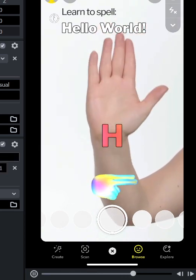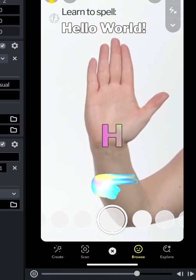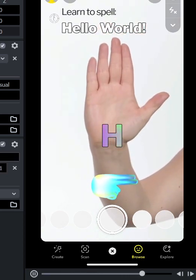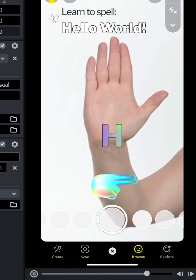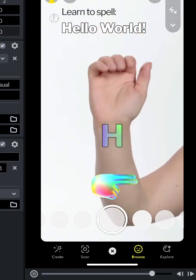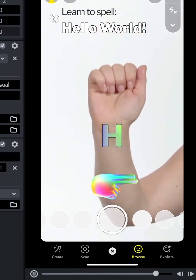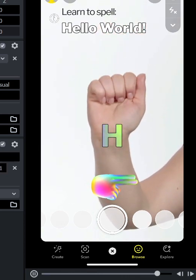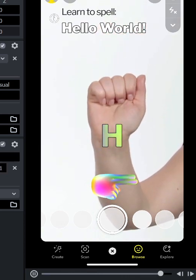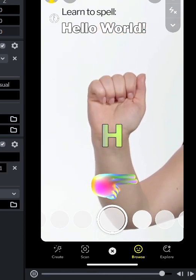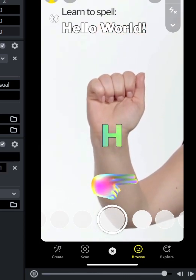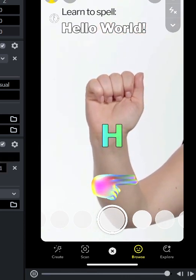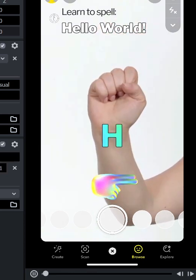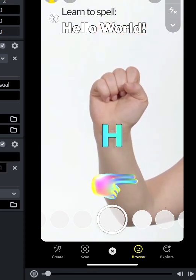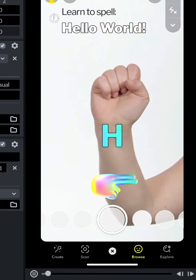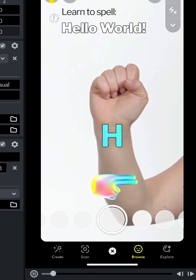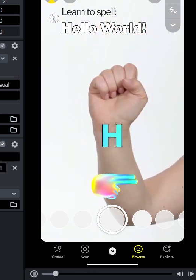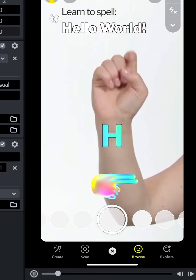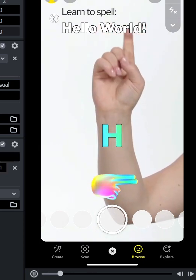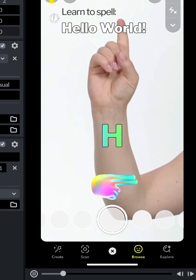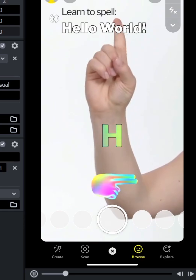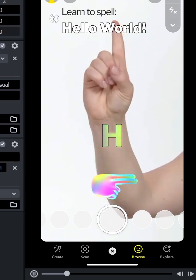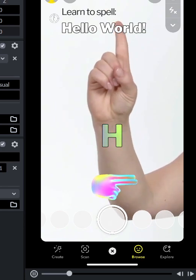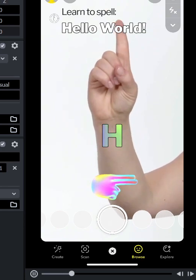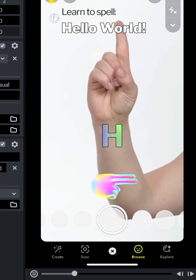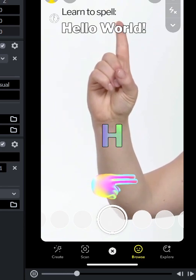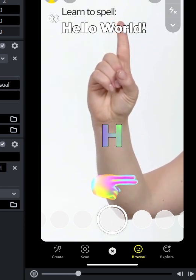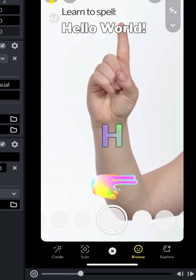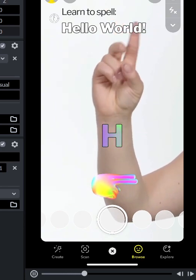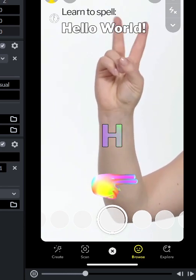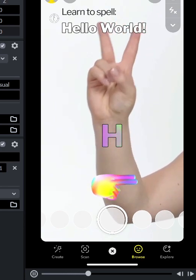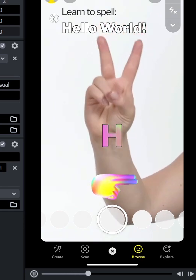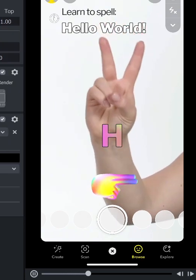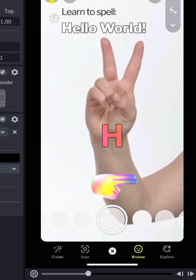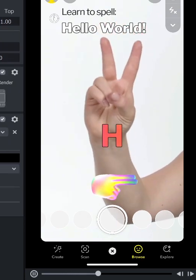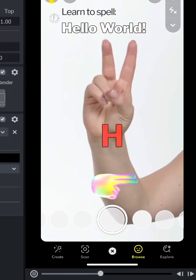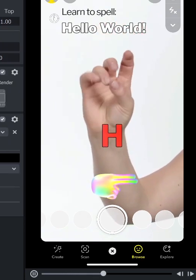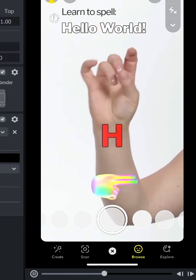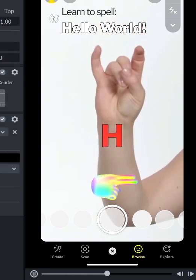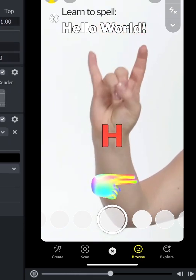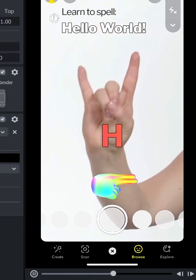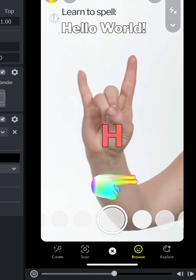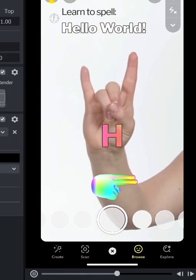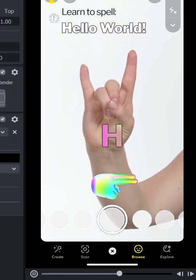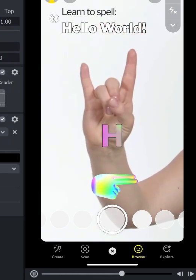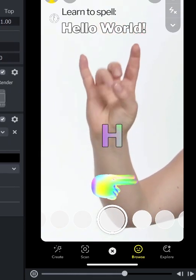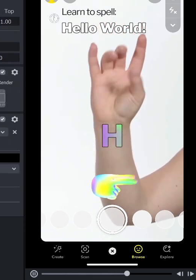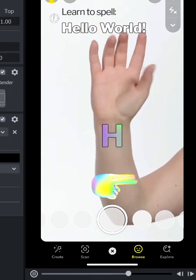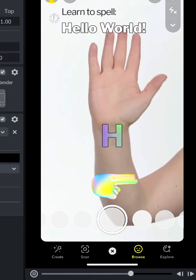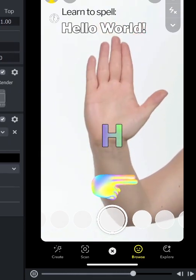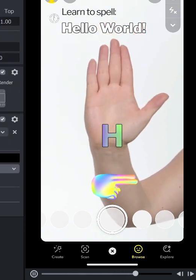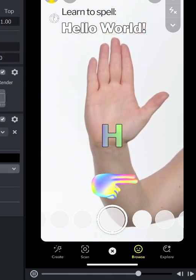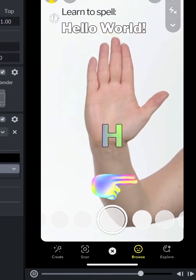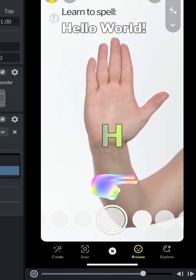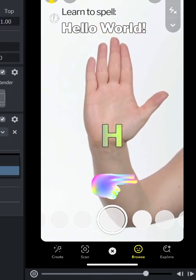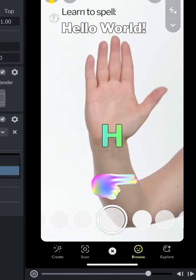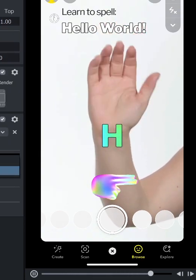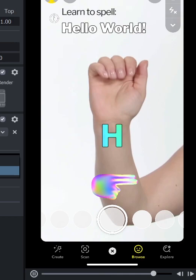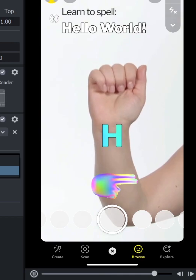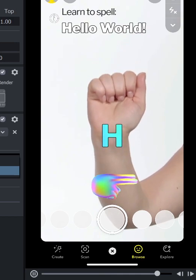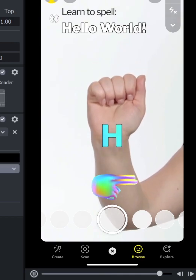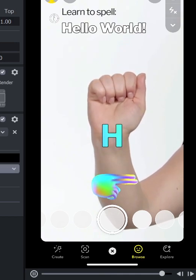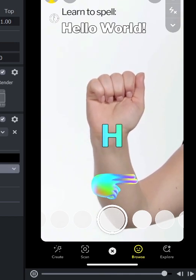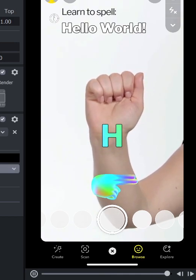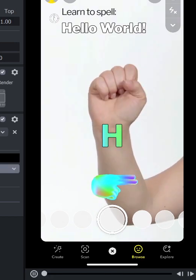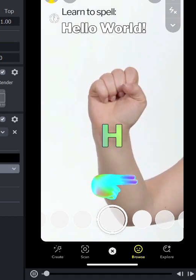Más abajo tendremos el Finger Spelling Detector, que está relacionado a detectar la lectura. En este caso está